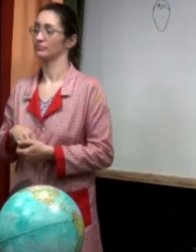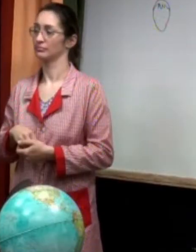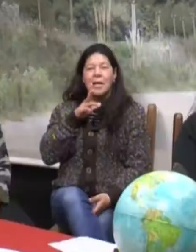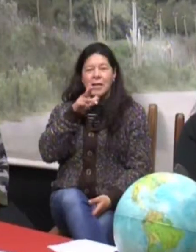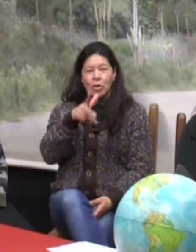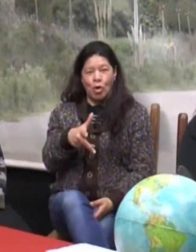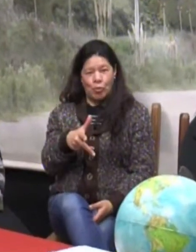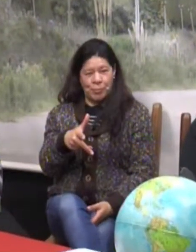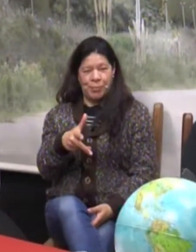Hijos